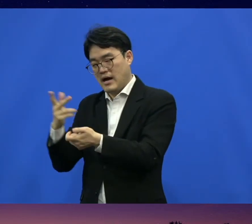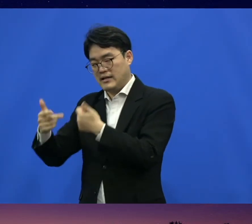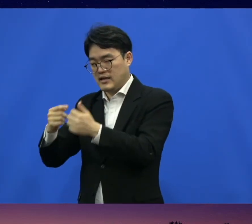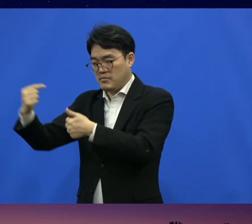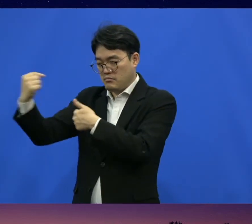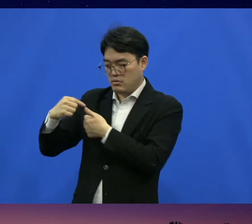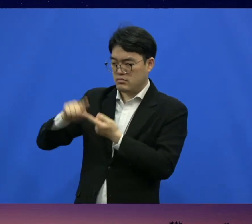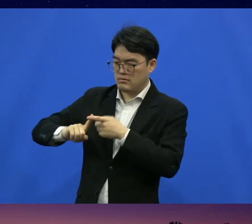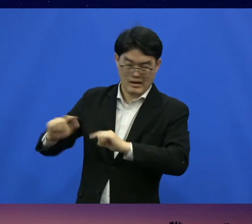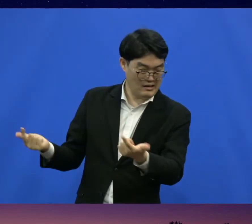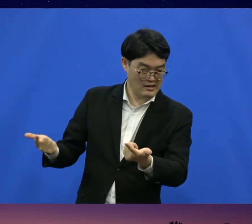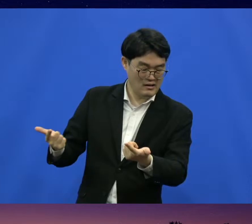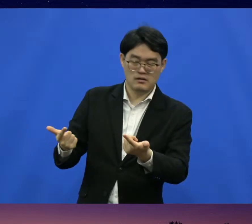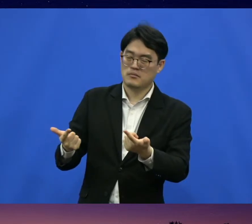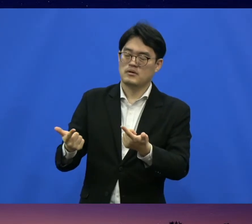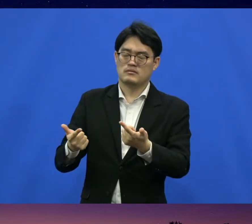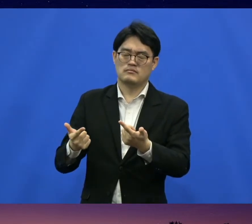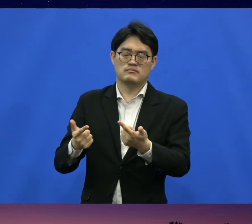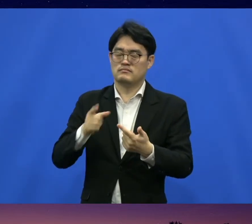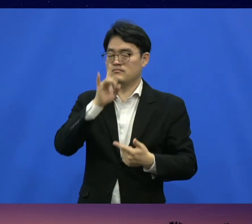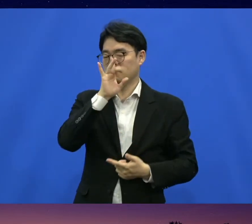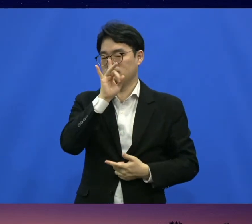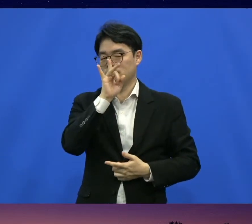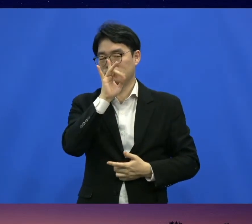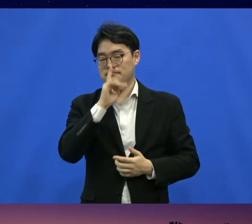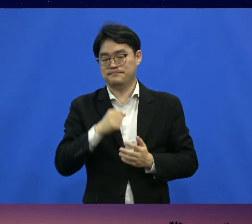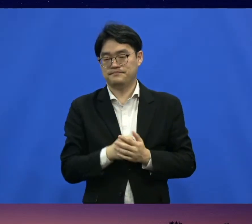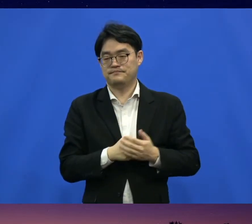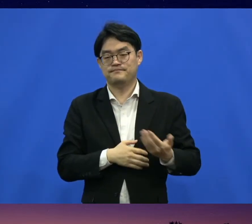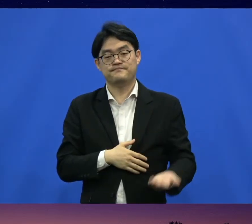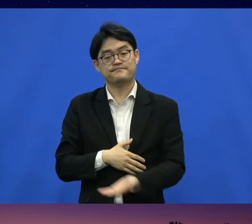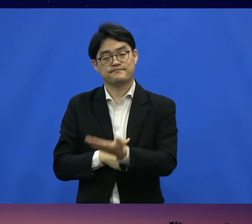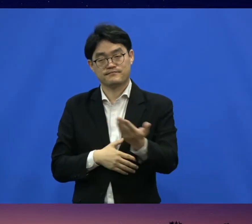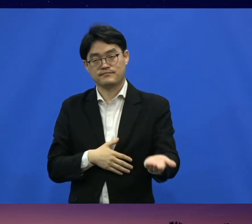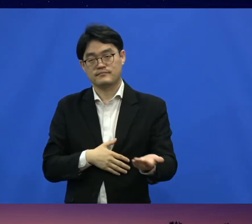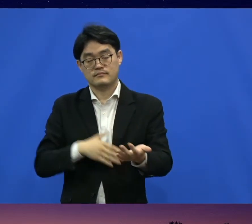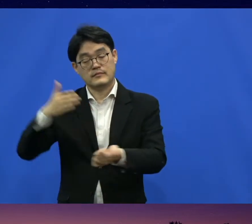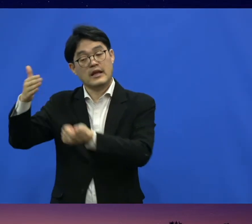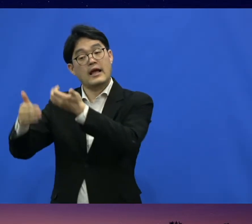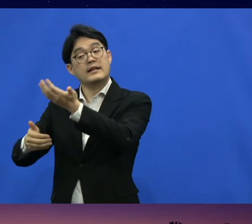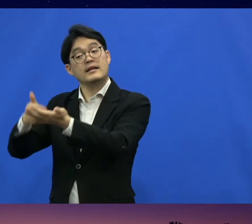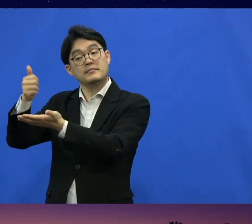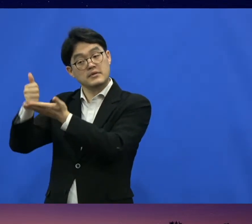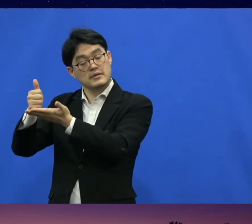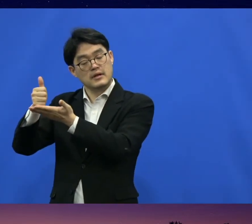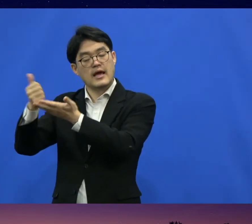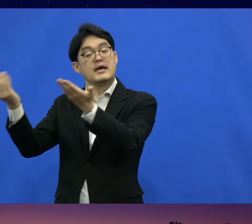하나님이 우리에게 말씀하세요. 나의 일을 나의 방법으로 하라는 거예요.